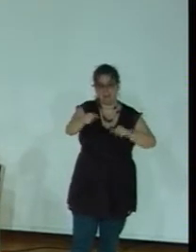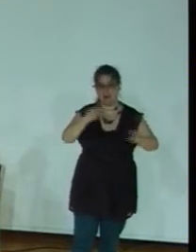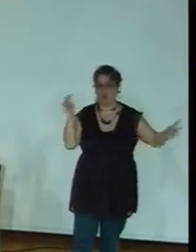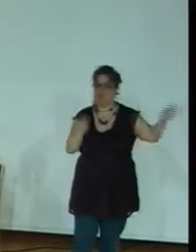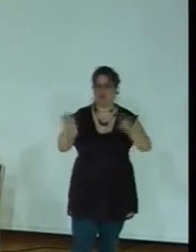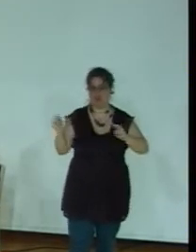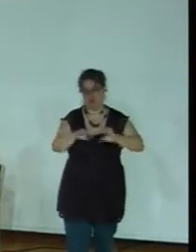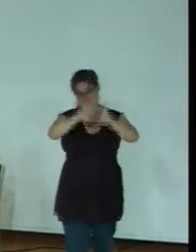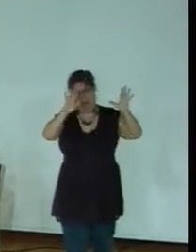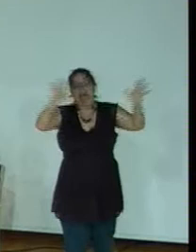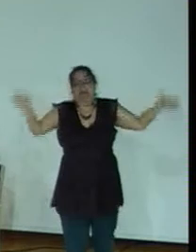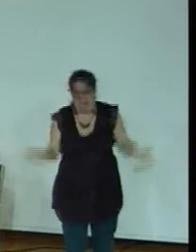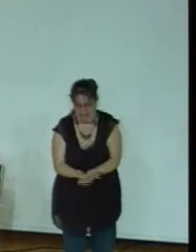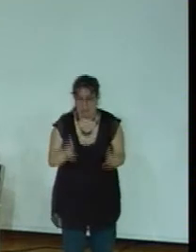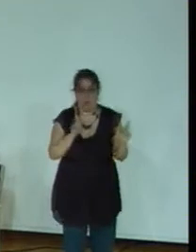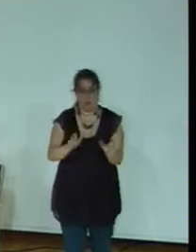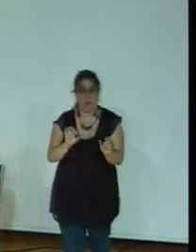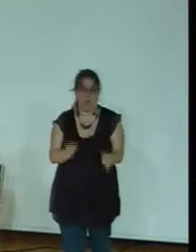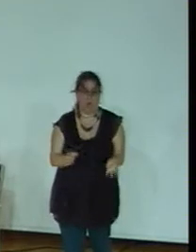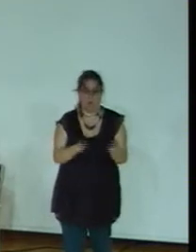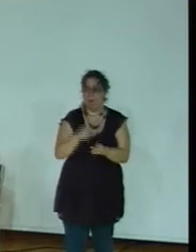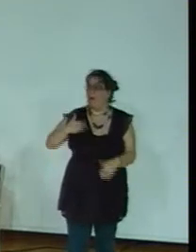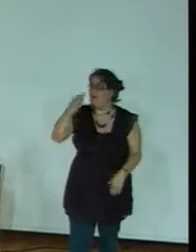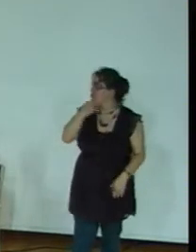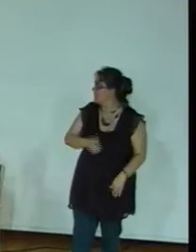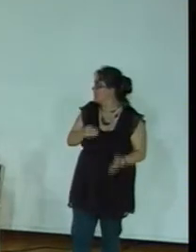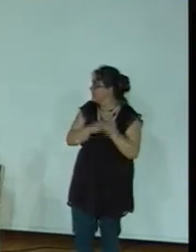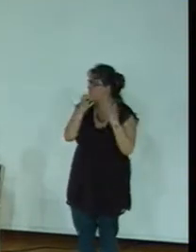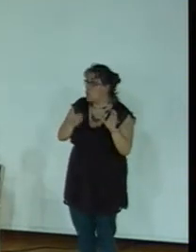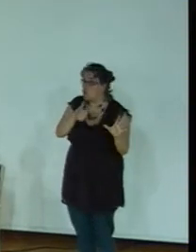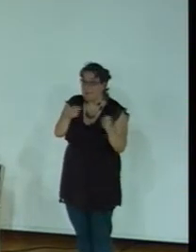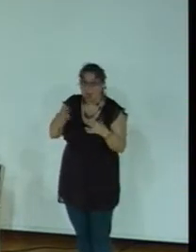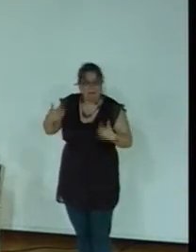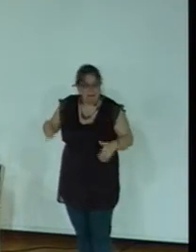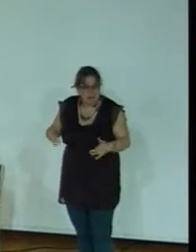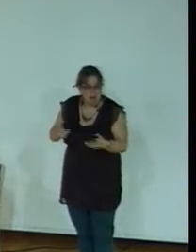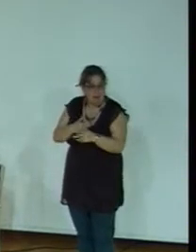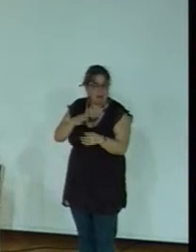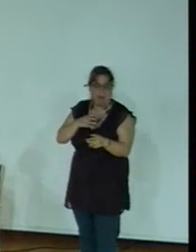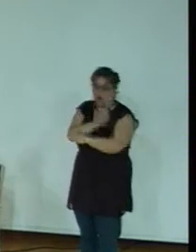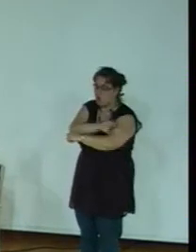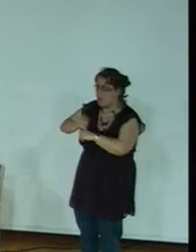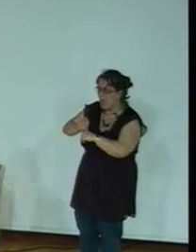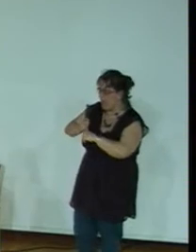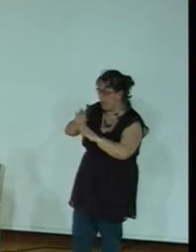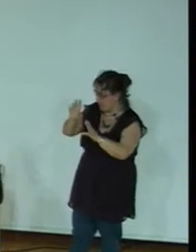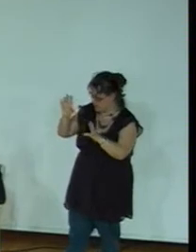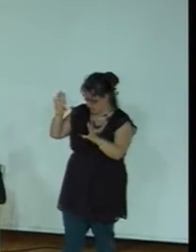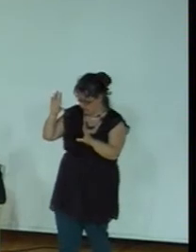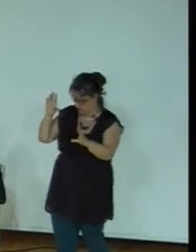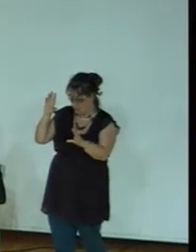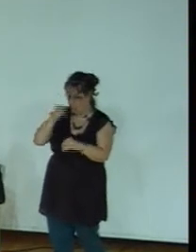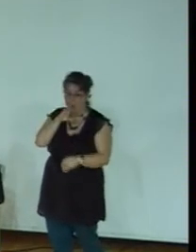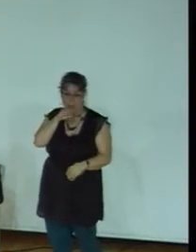années 60, hein, où la presse papier était libre. Le Canard enchaîné existait, racontait à peu près ce qu'il voulait. D'autres